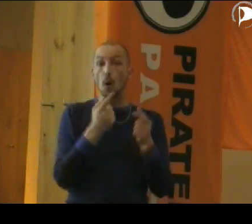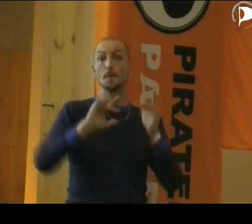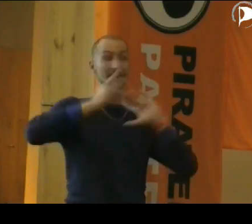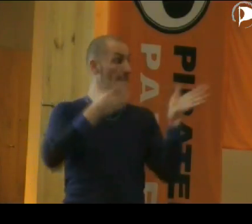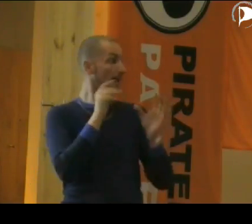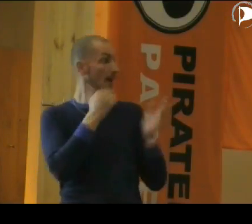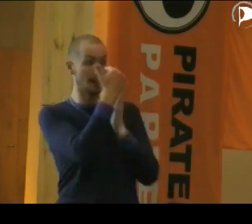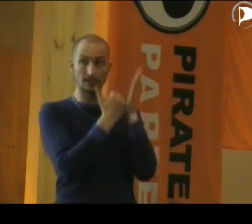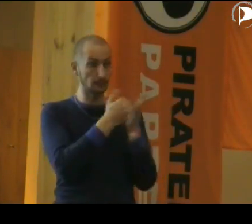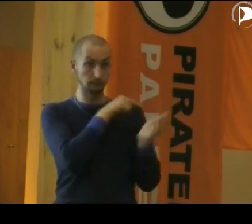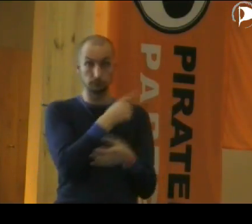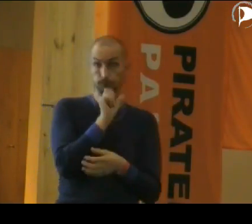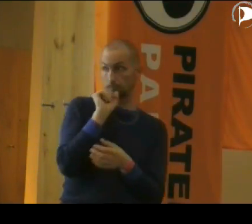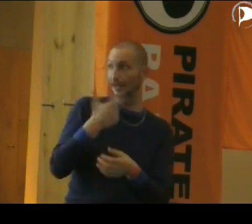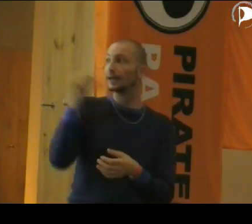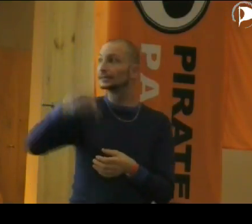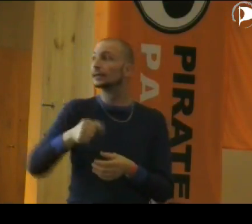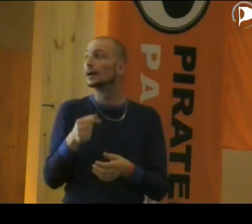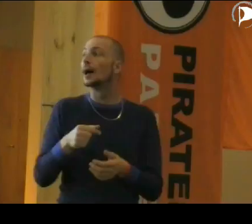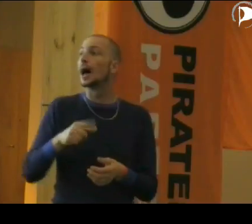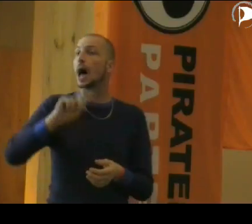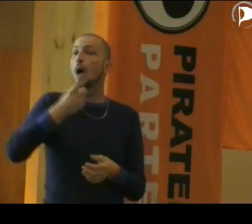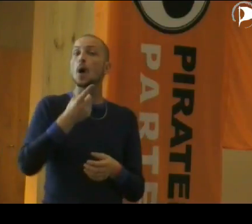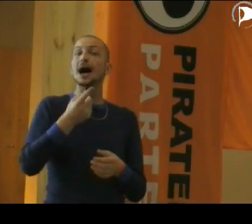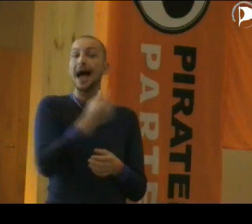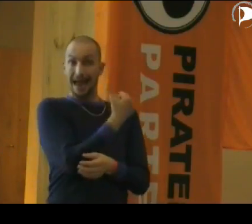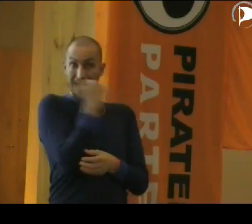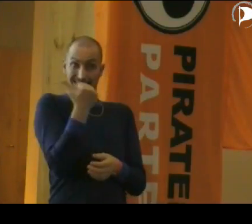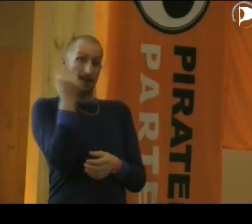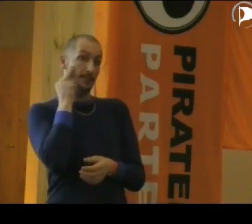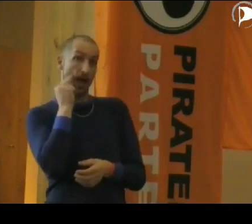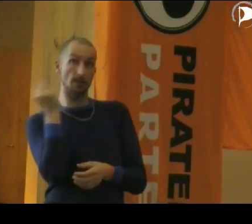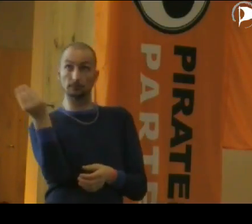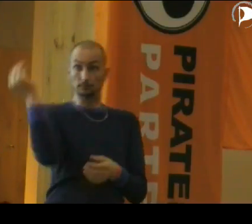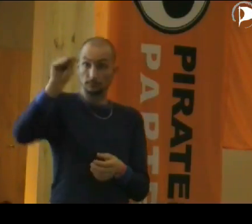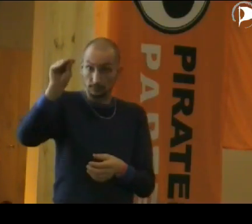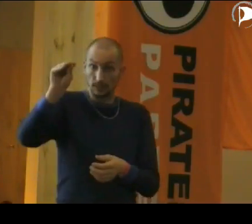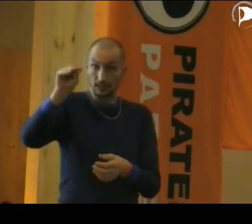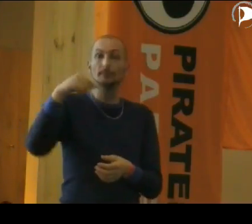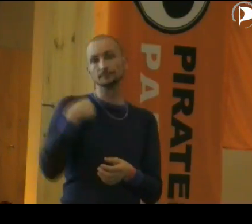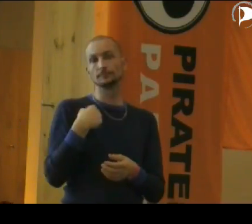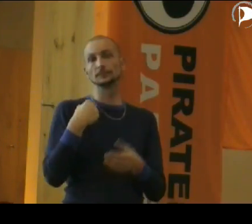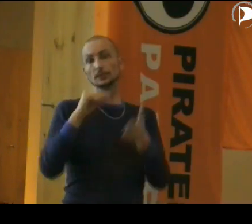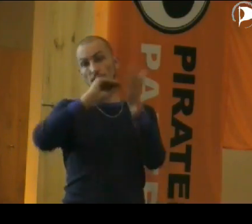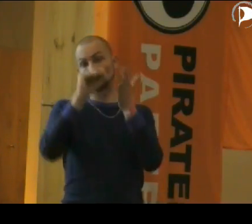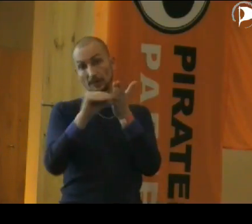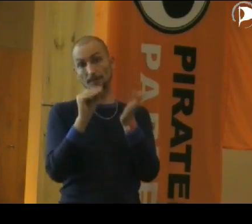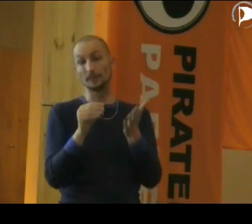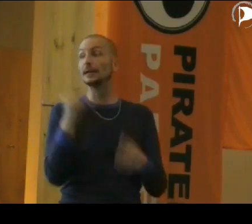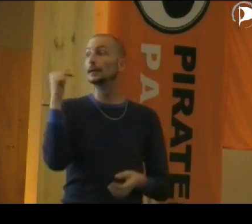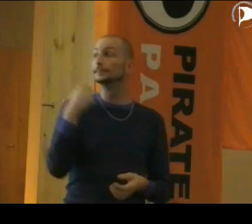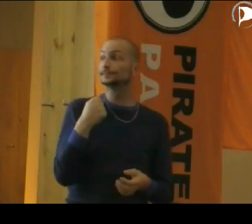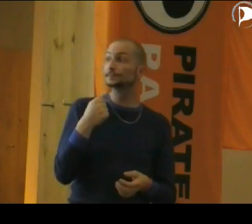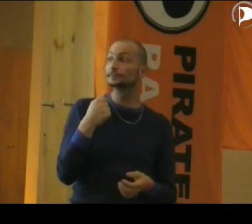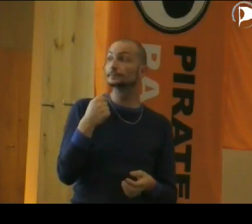die inspektion presse guckt einiges netz genommen haben wir längst cannabis beigetragen so ist es nicht und hab ich oft